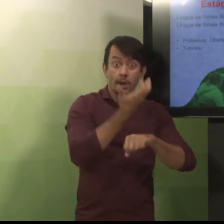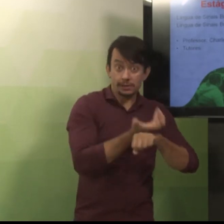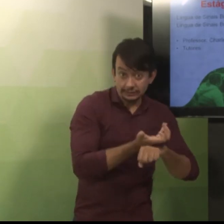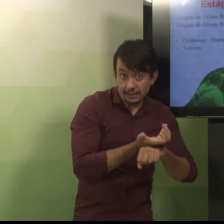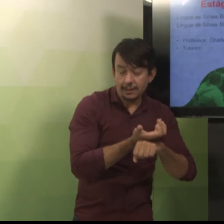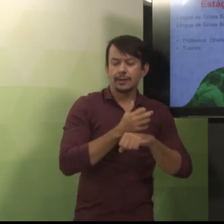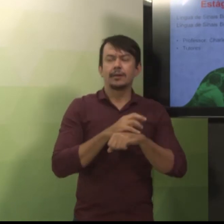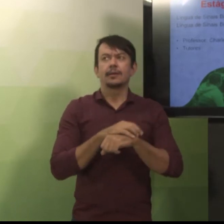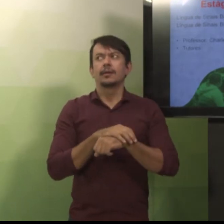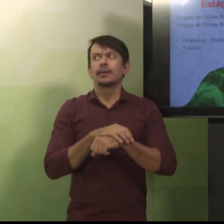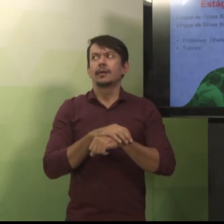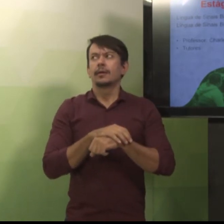Januária.